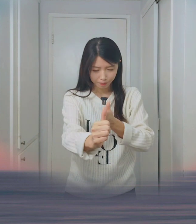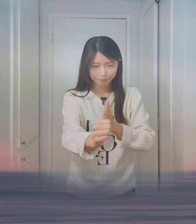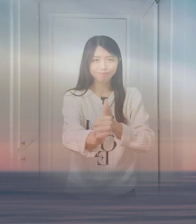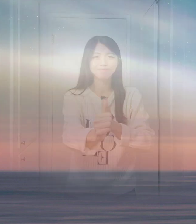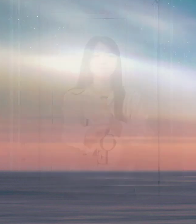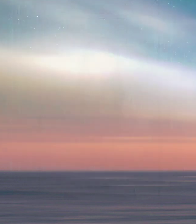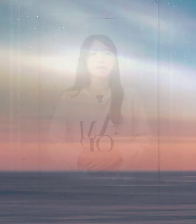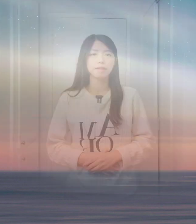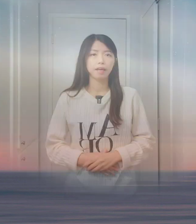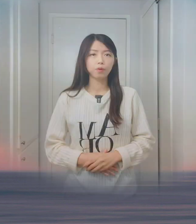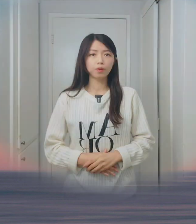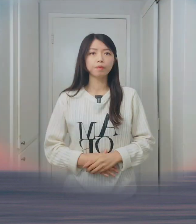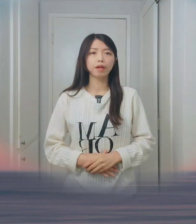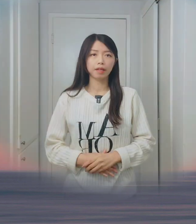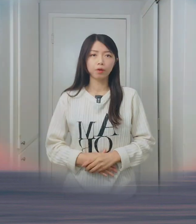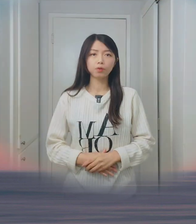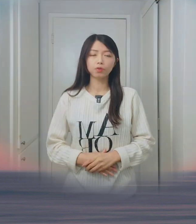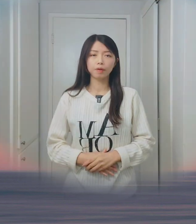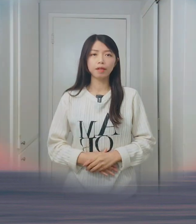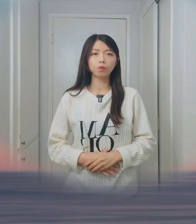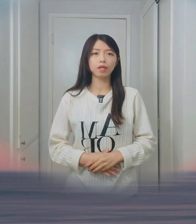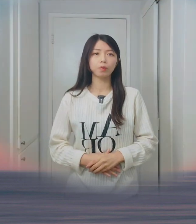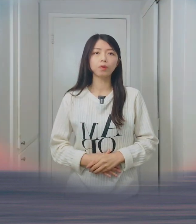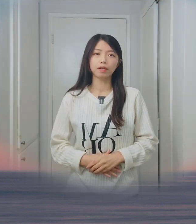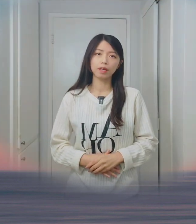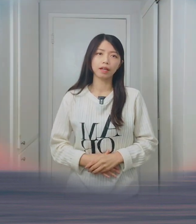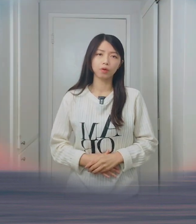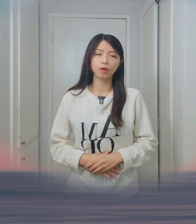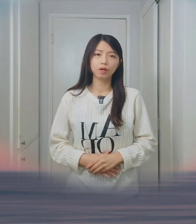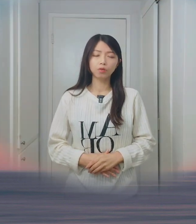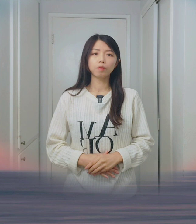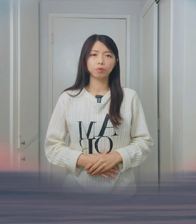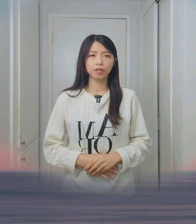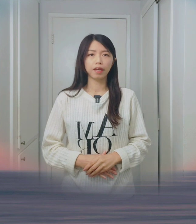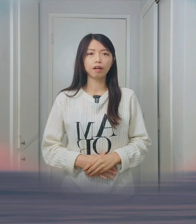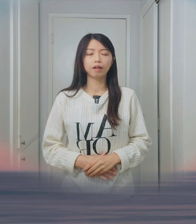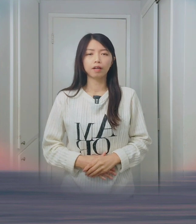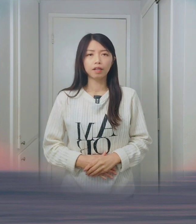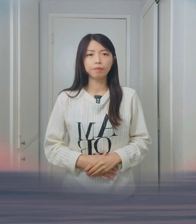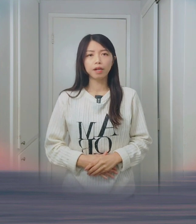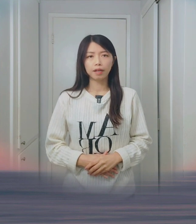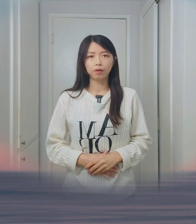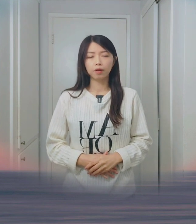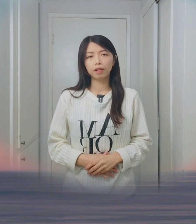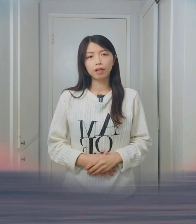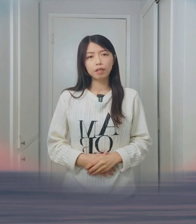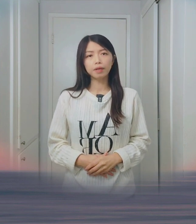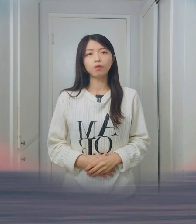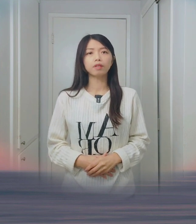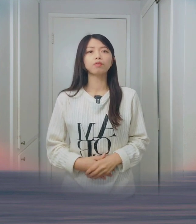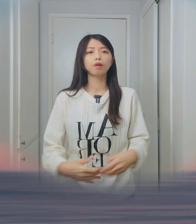일어서세요. 힘을 내세요. 힘을 내세요. 주님이 손잡고 계시잖아요. 후렴 부분인데요. 힘을 내세요.